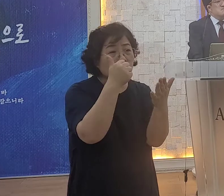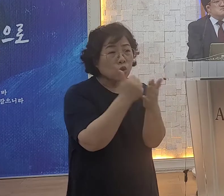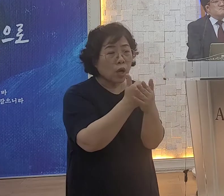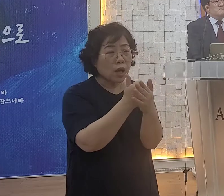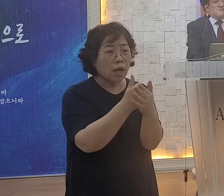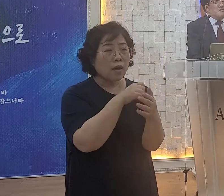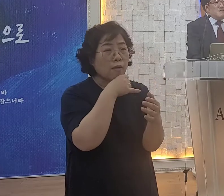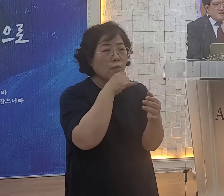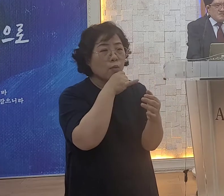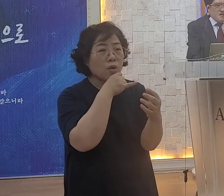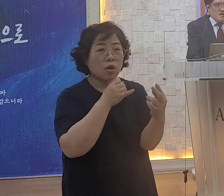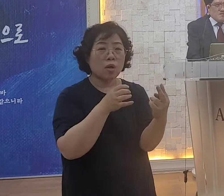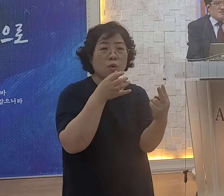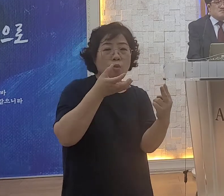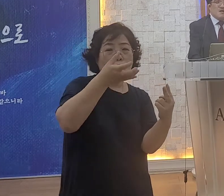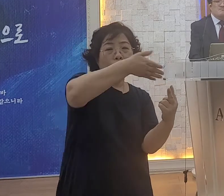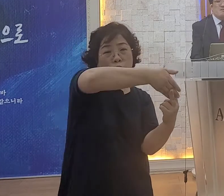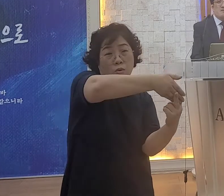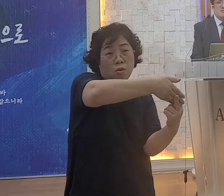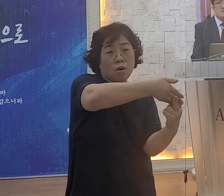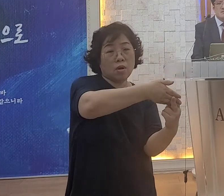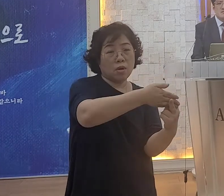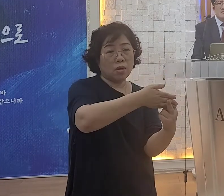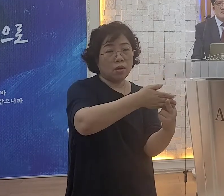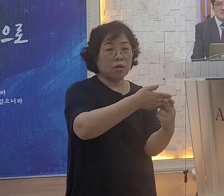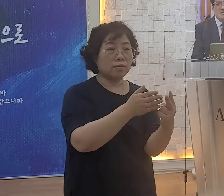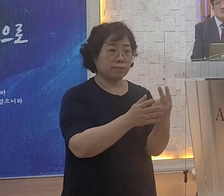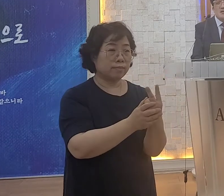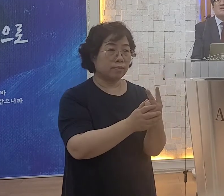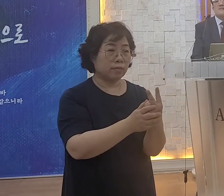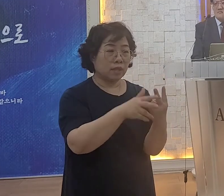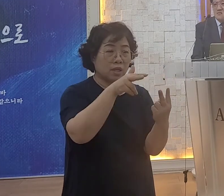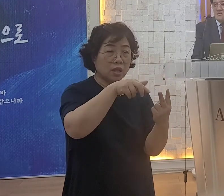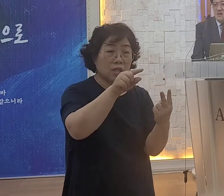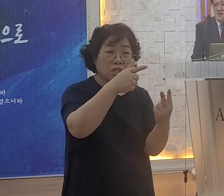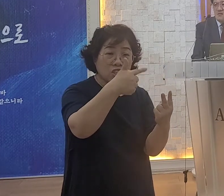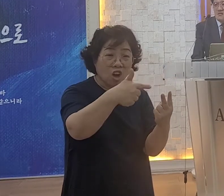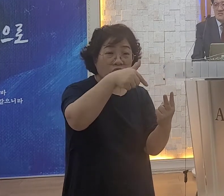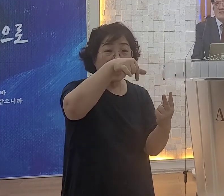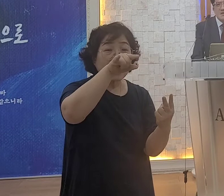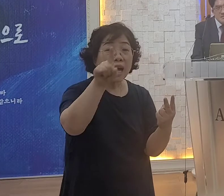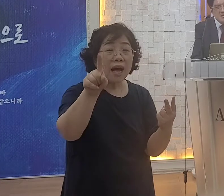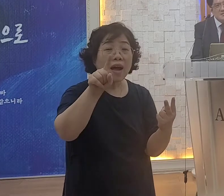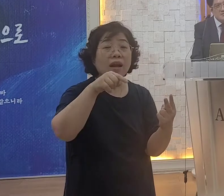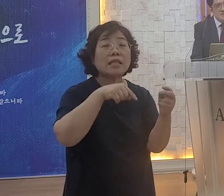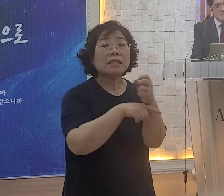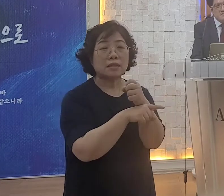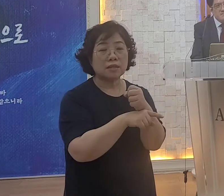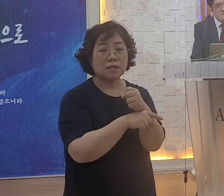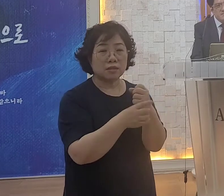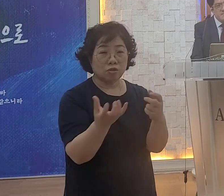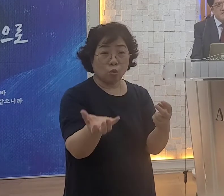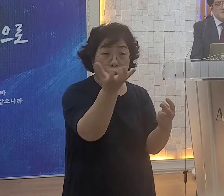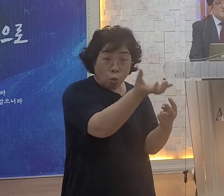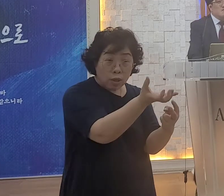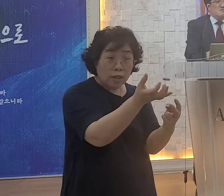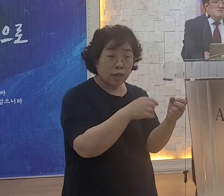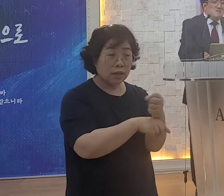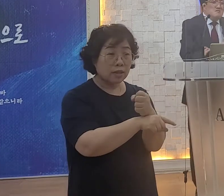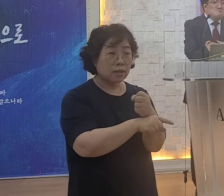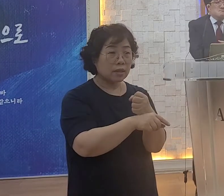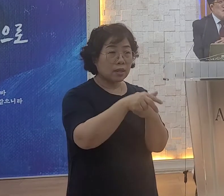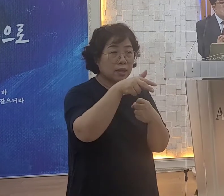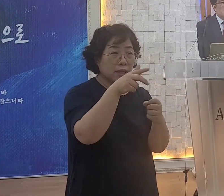그러니까 숫 염소에게 들어간다. 이걸 다른 말로 하면 전가라고 해요. 전가. 전가시킨다 하잖아요.